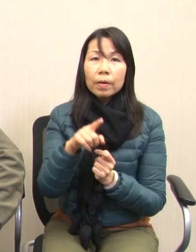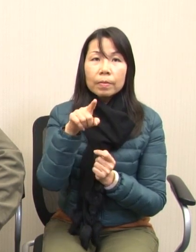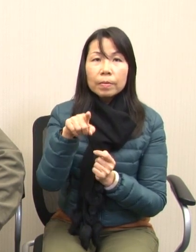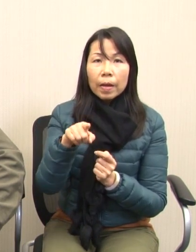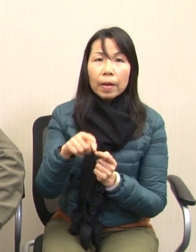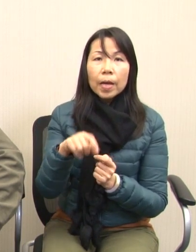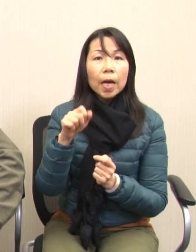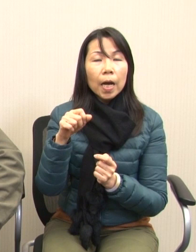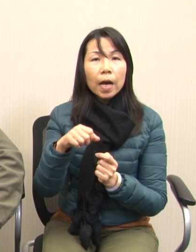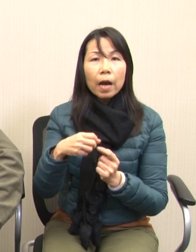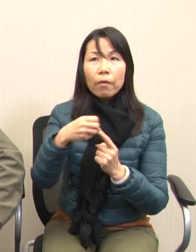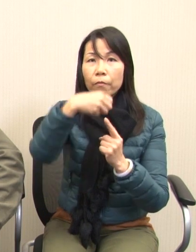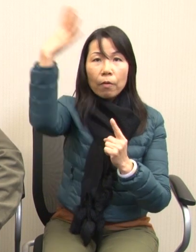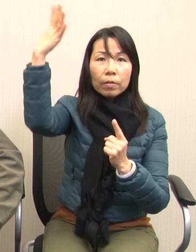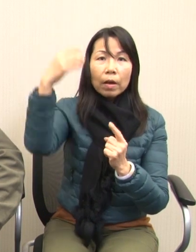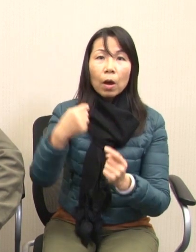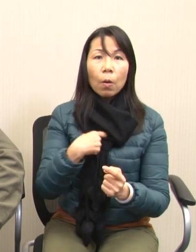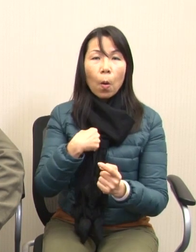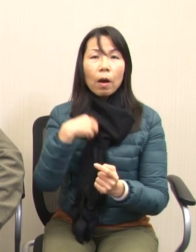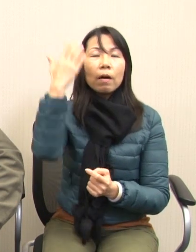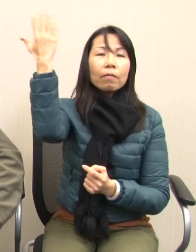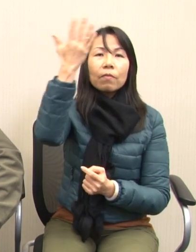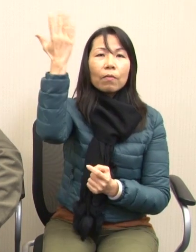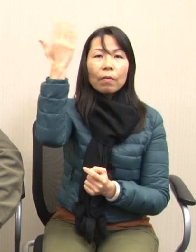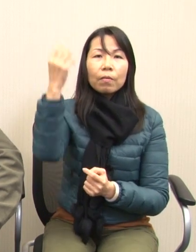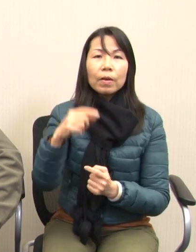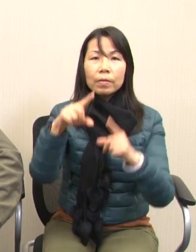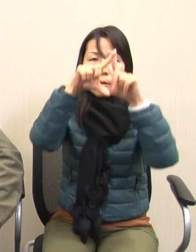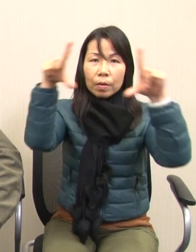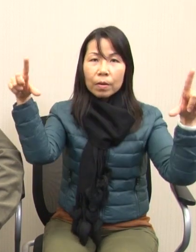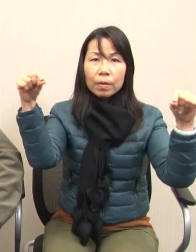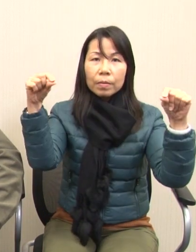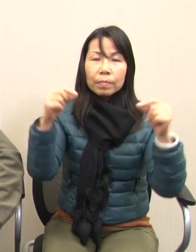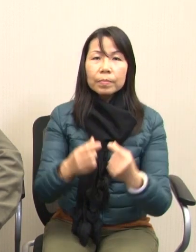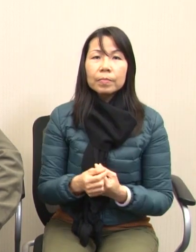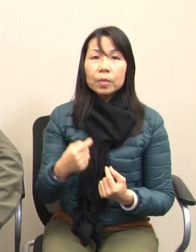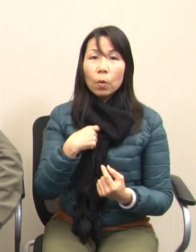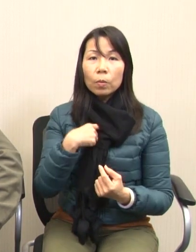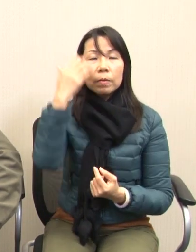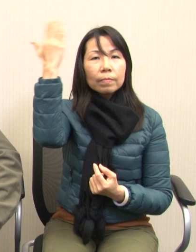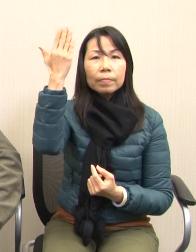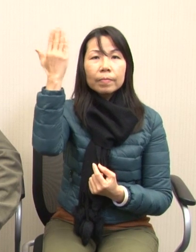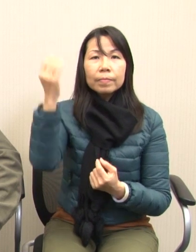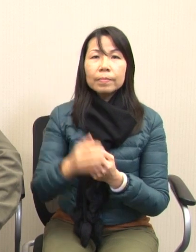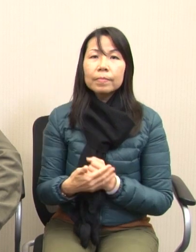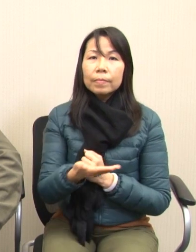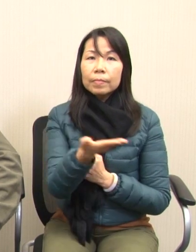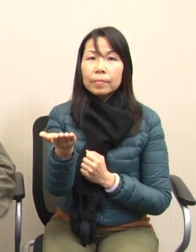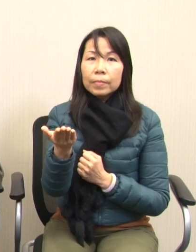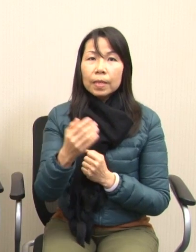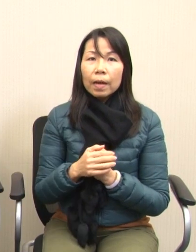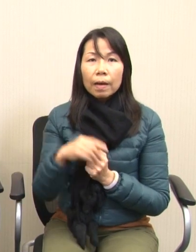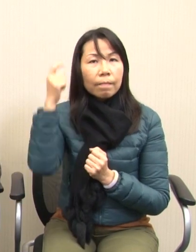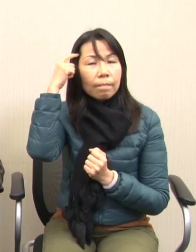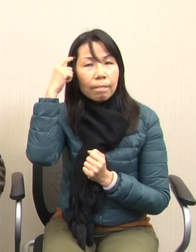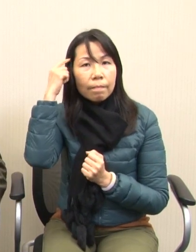箏，我是風，你係紙鳥，我係風。各位諗